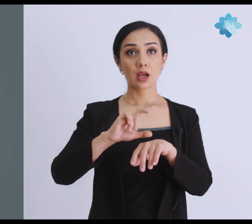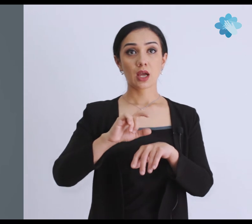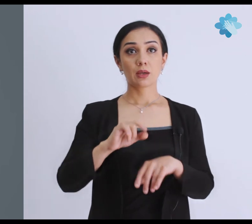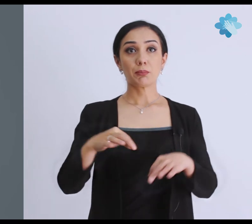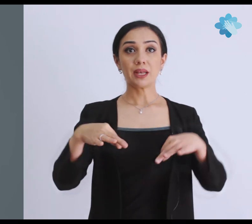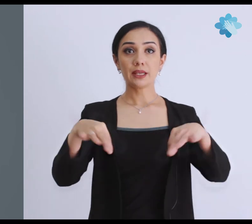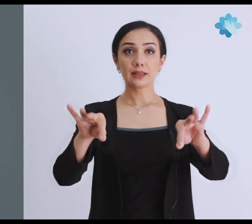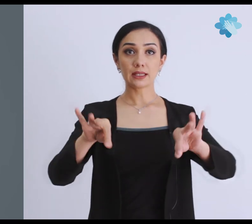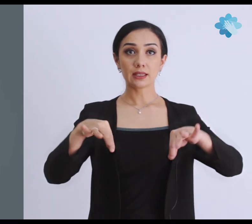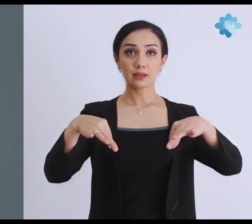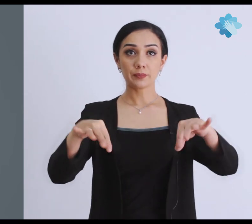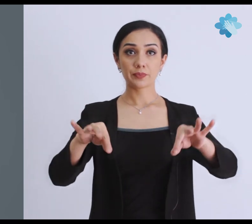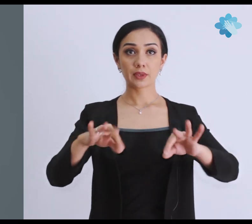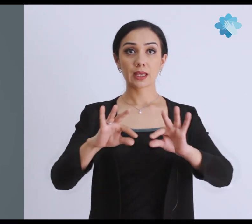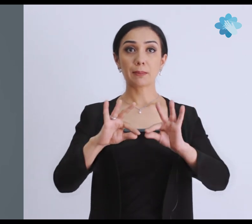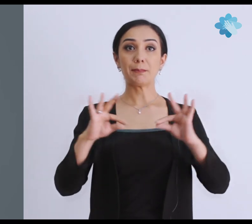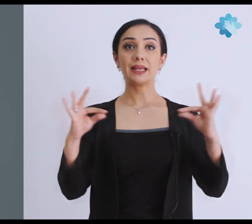блины блины